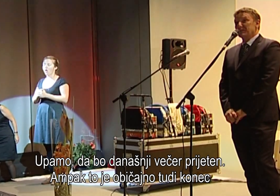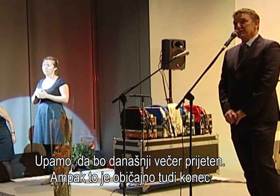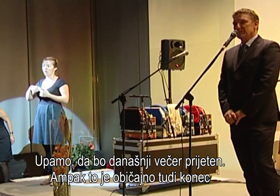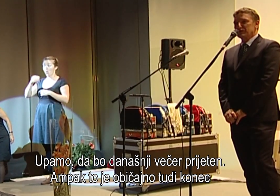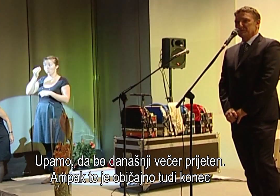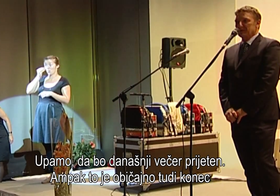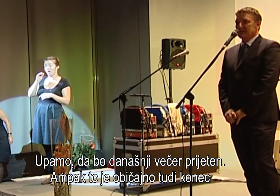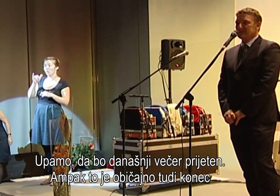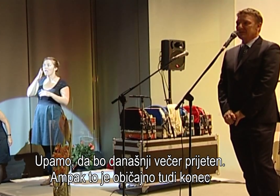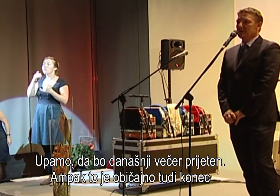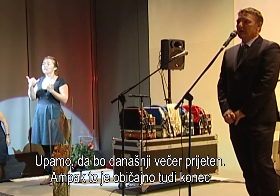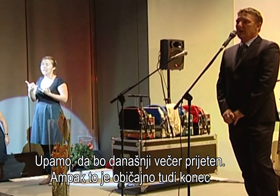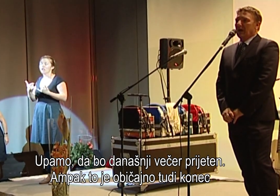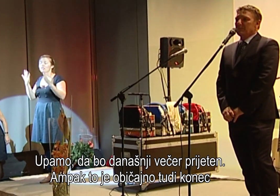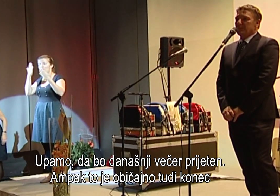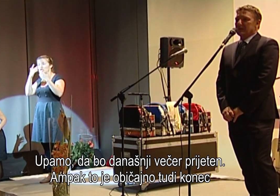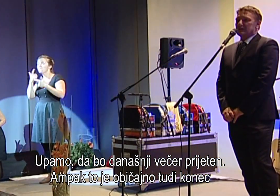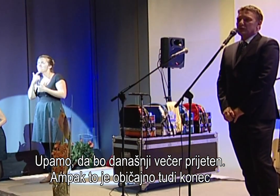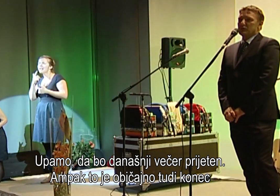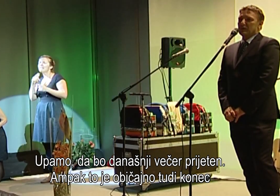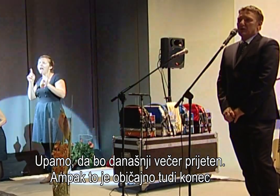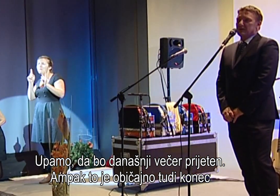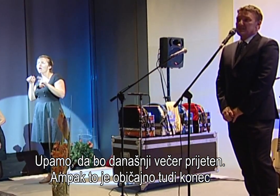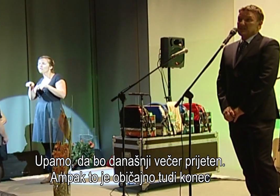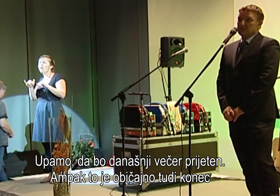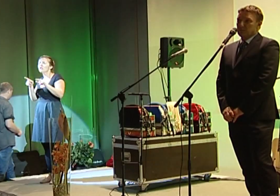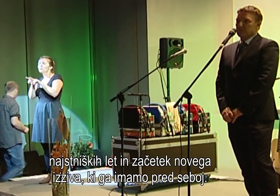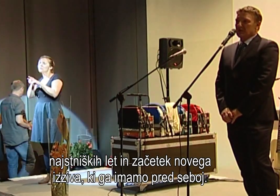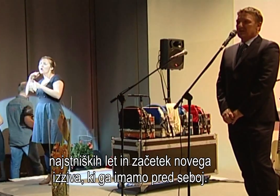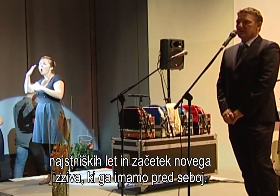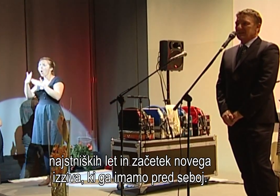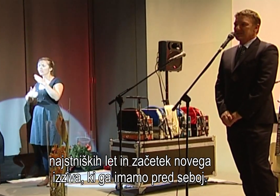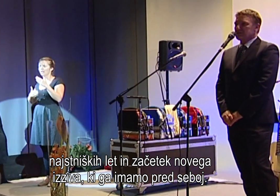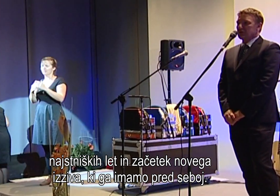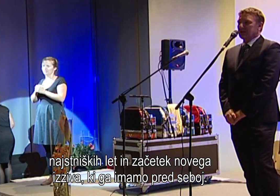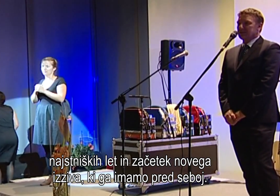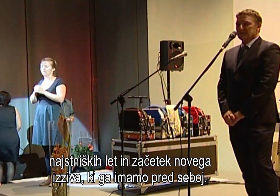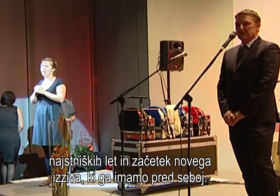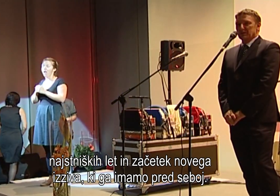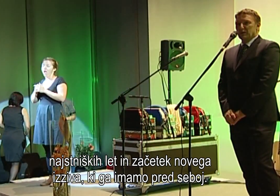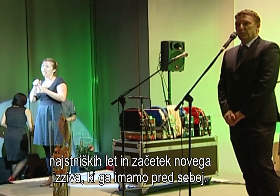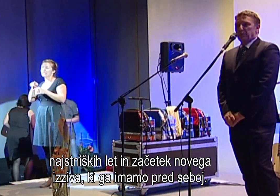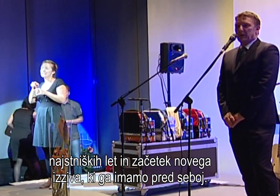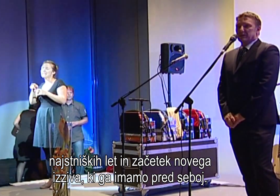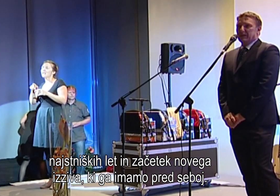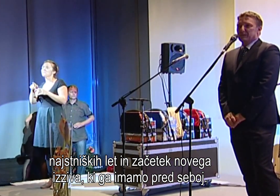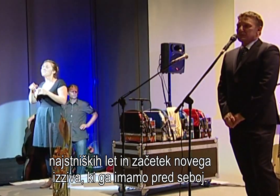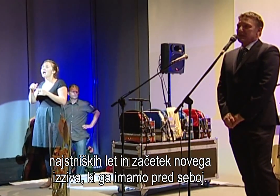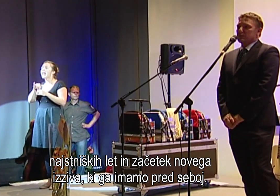današnji večer prijeten, ampak to je tudi konec običajno najstniških let, pa neka